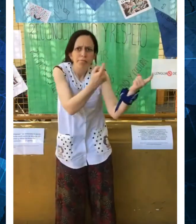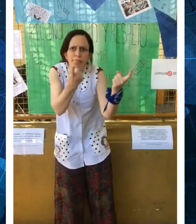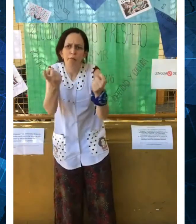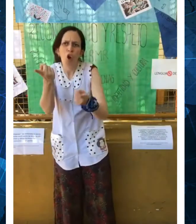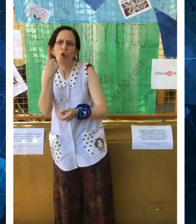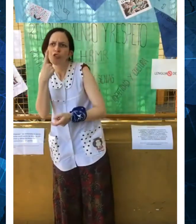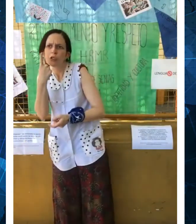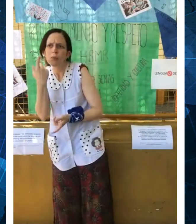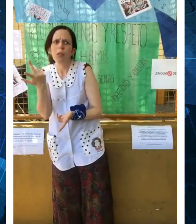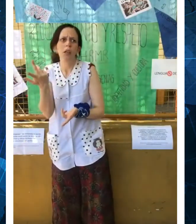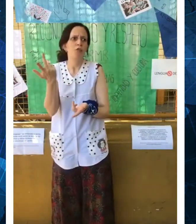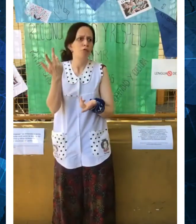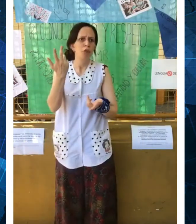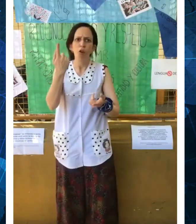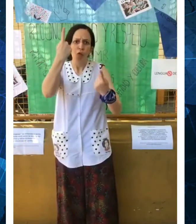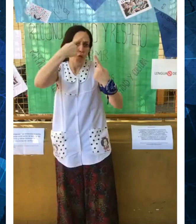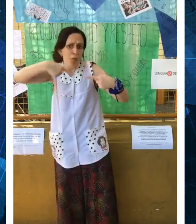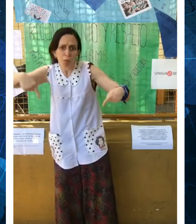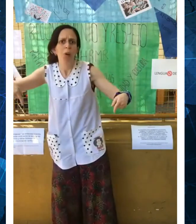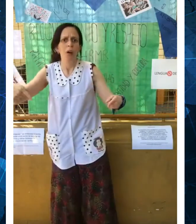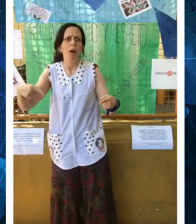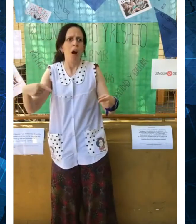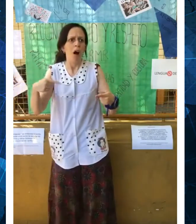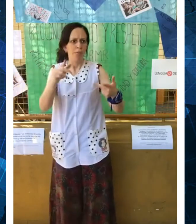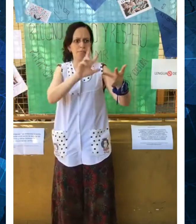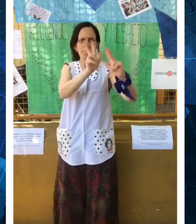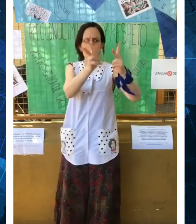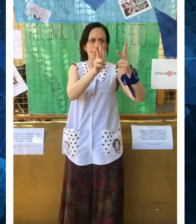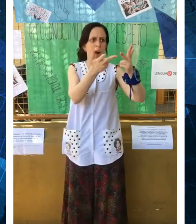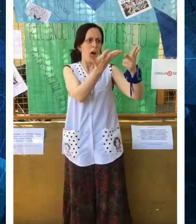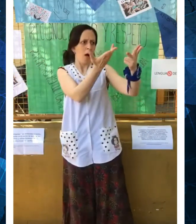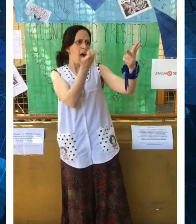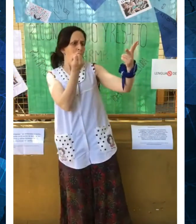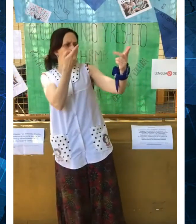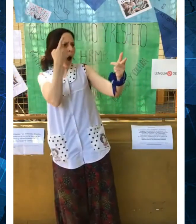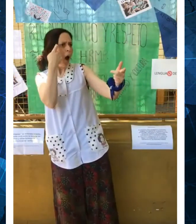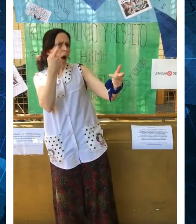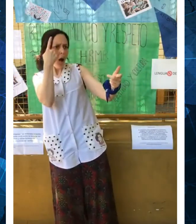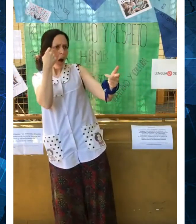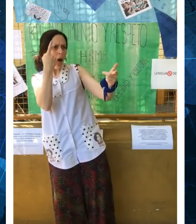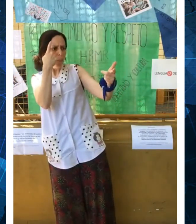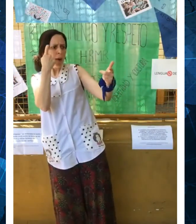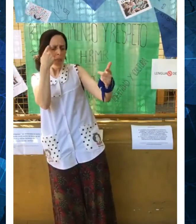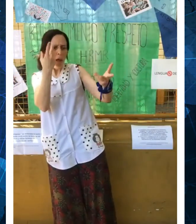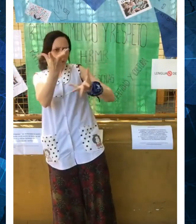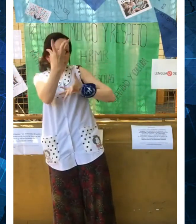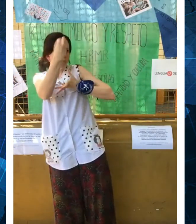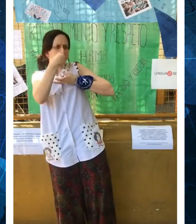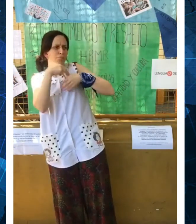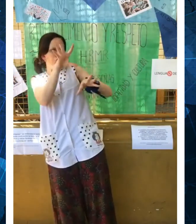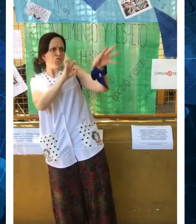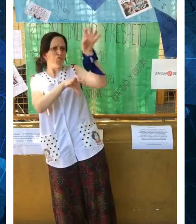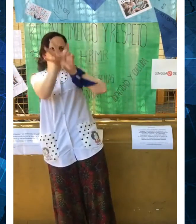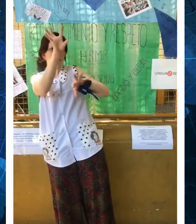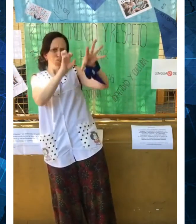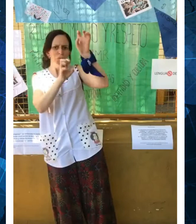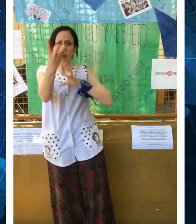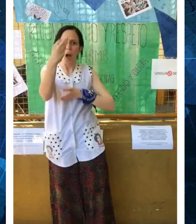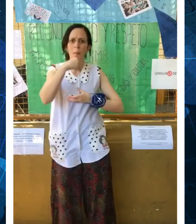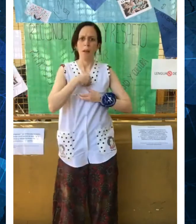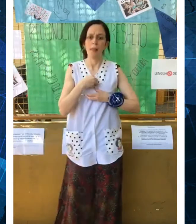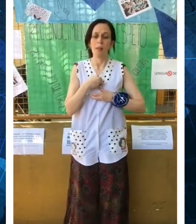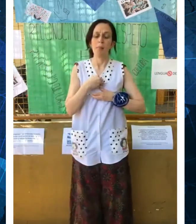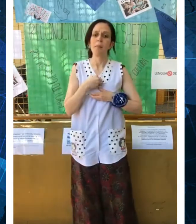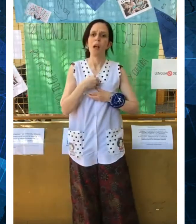Nos basamos en la prioridad de transmitir contenidos valiosos que son posibles gracias a la lengua